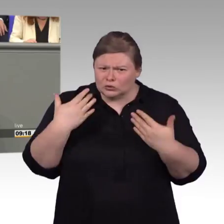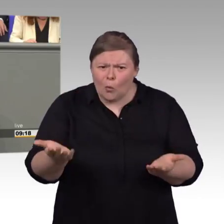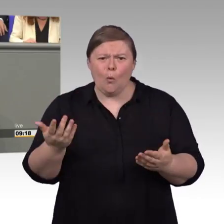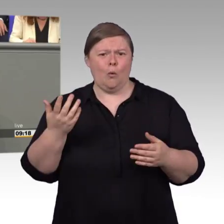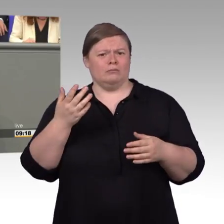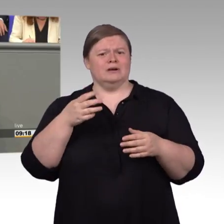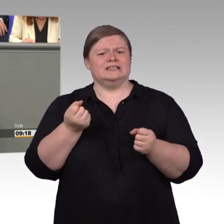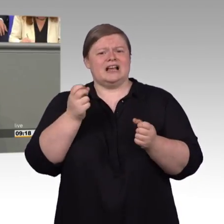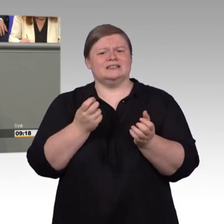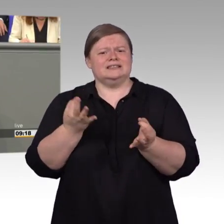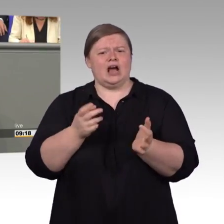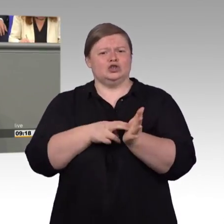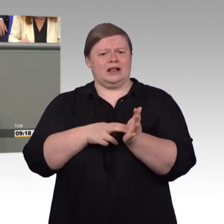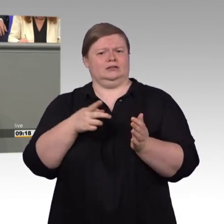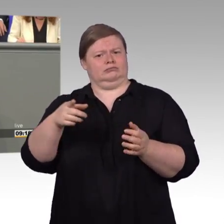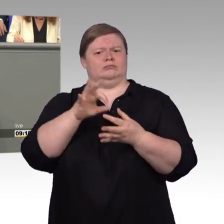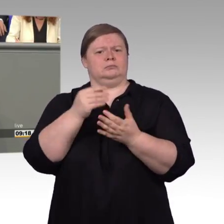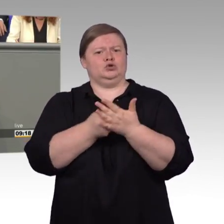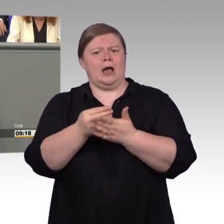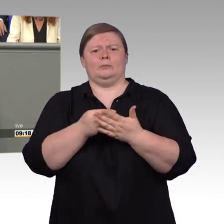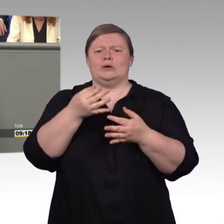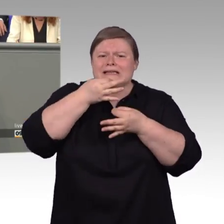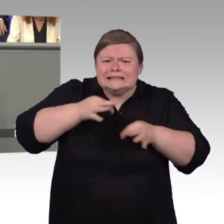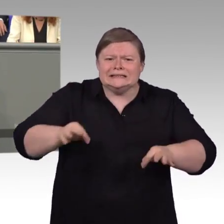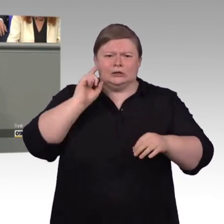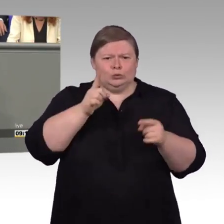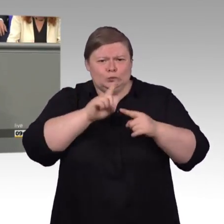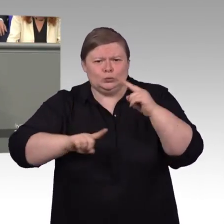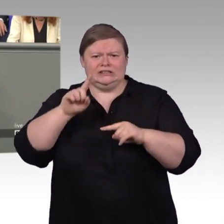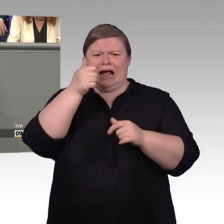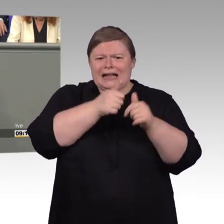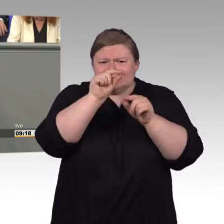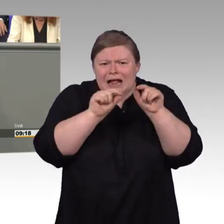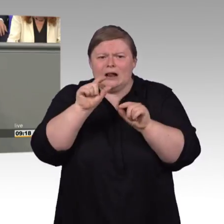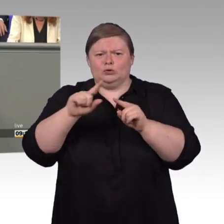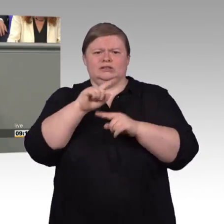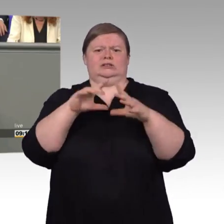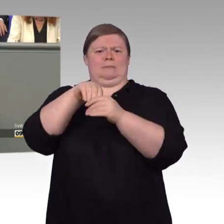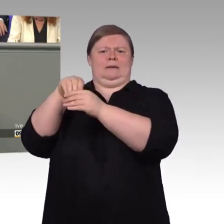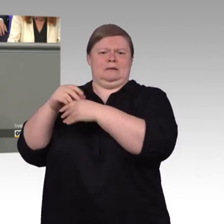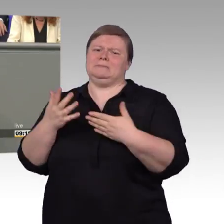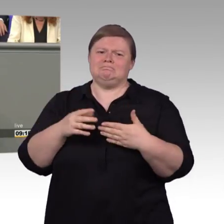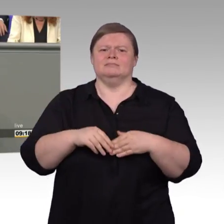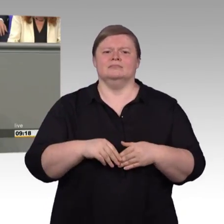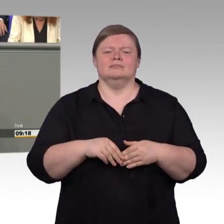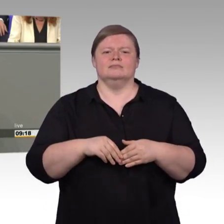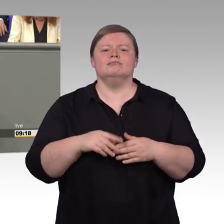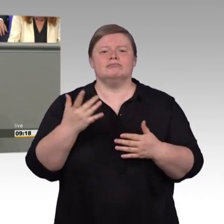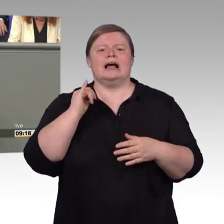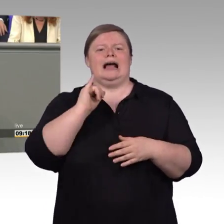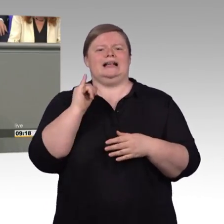ausreichen. Die individuellen Sachstandsbeschreibungen aber sollten beim klagenden Verband verbleiben.